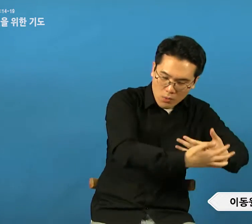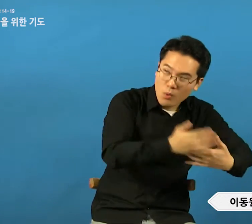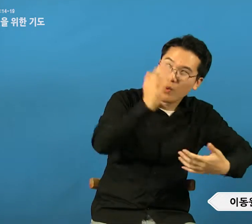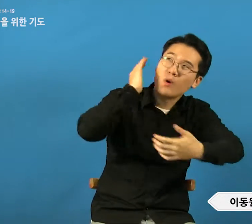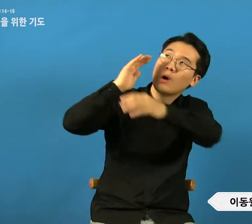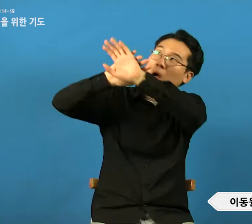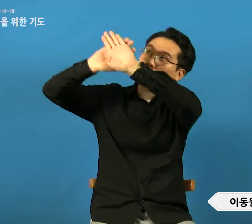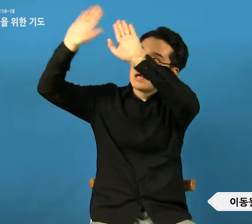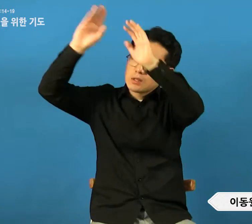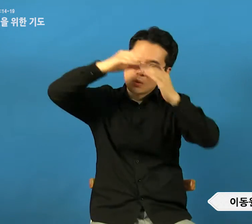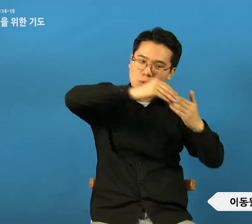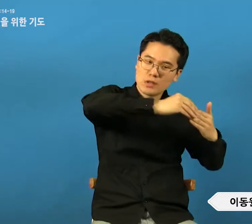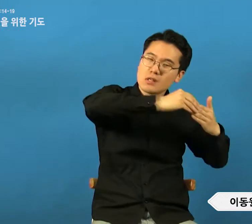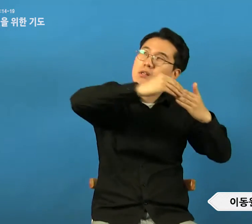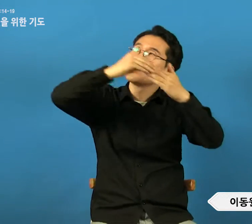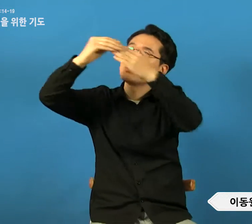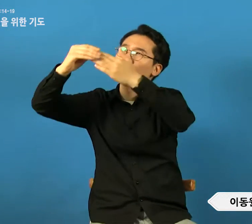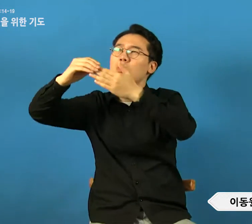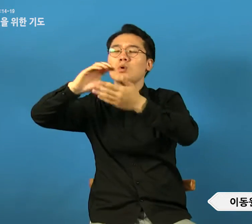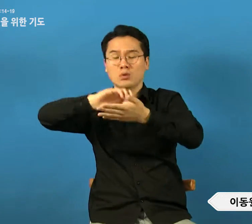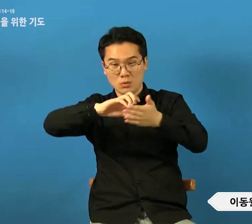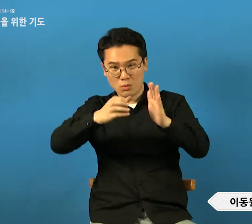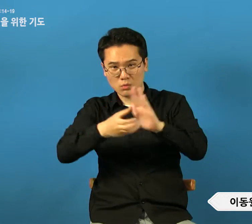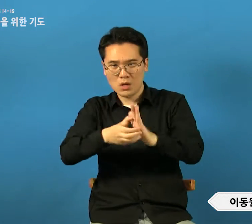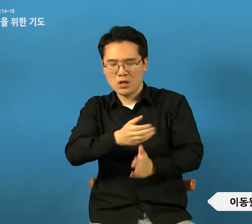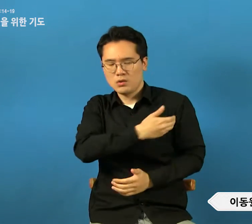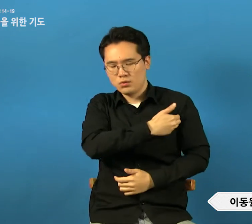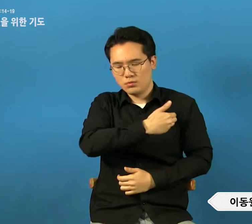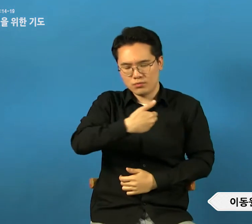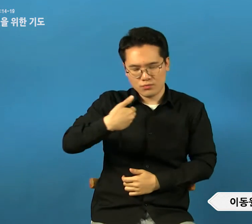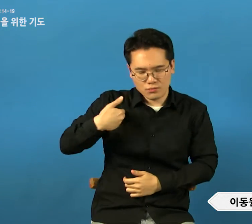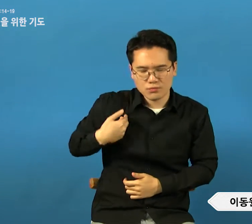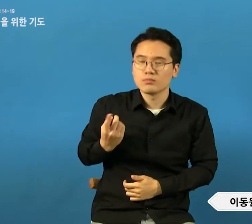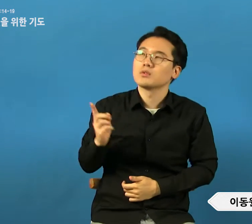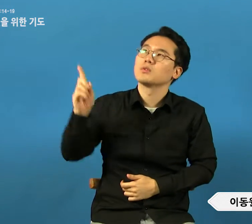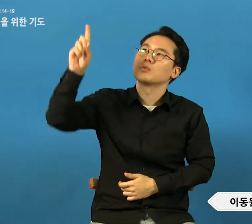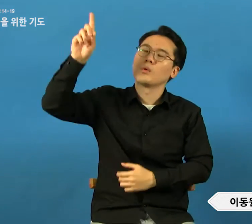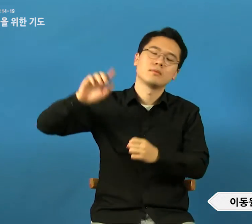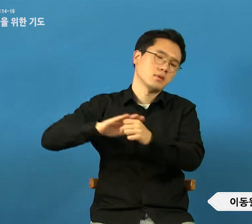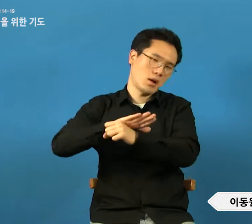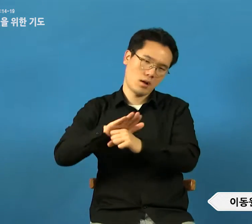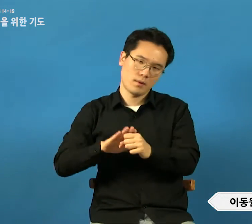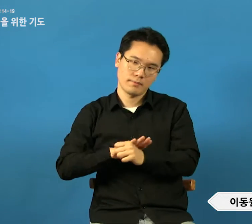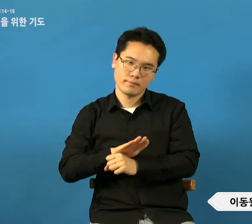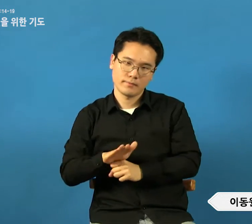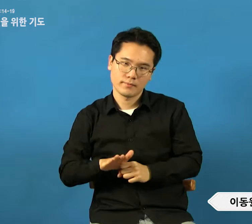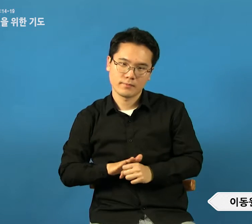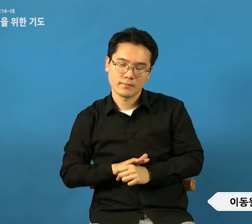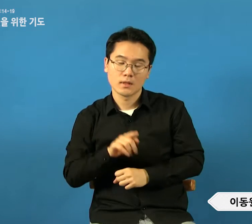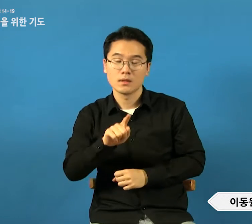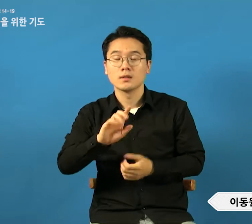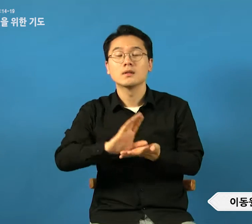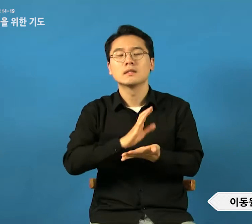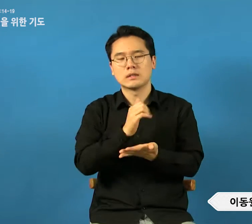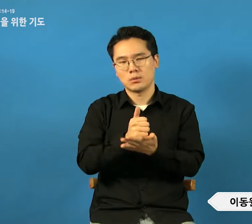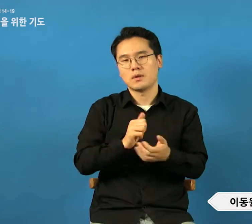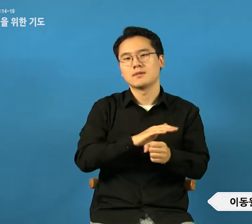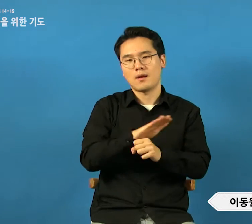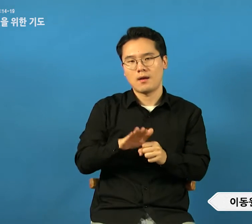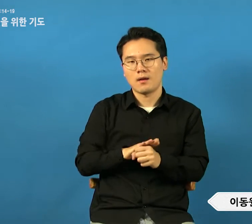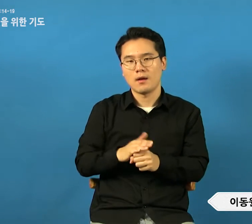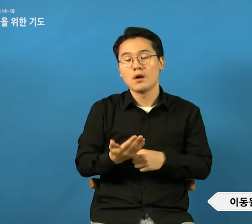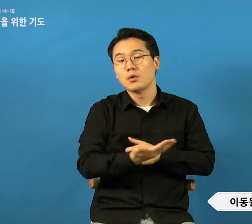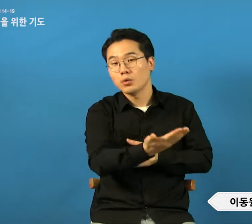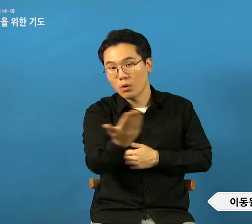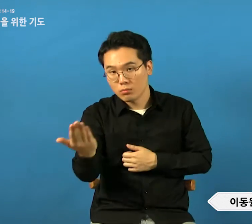올릴 만큼, 보좌까지 올릴 만큼 충분히 높은 사랑. 그 그리스도의 사랑이